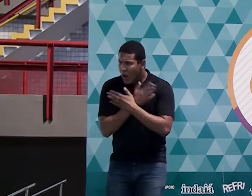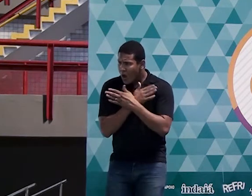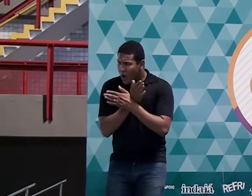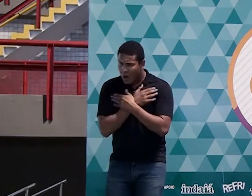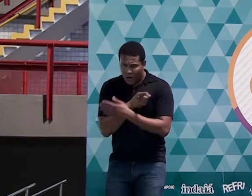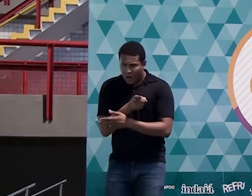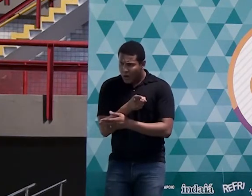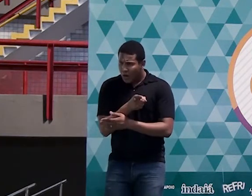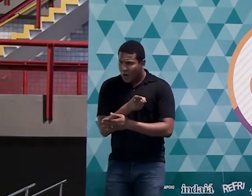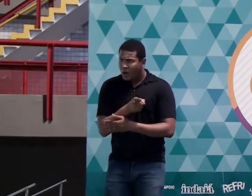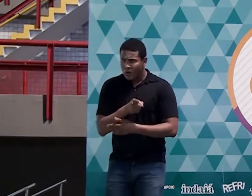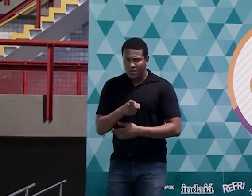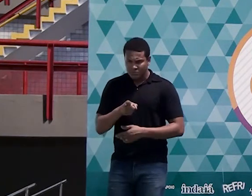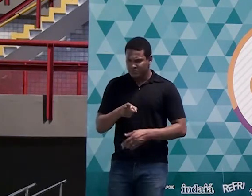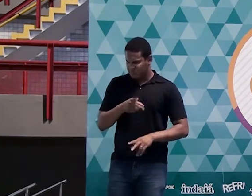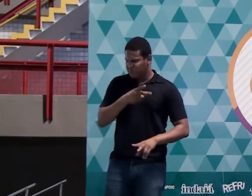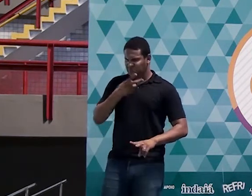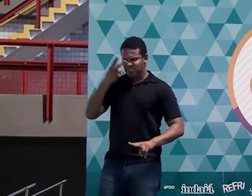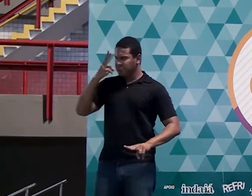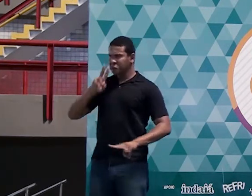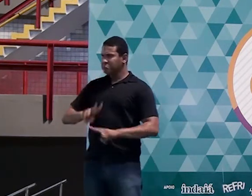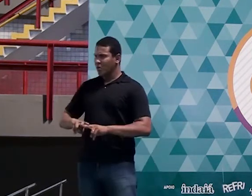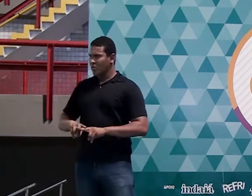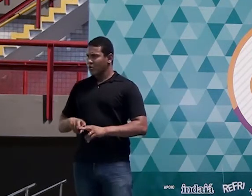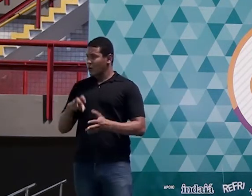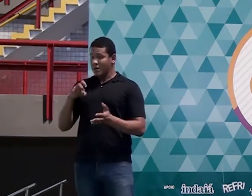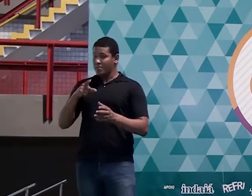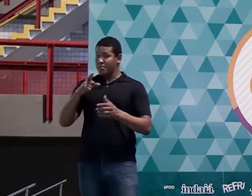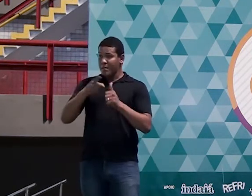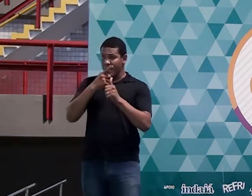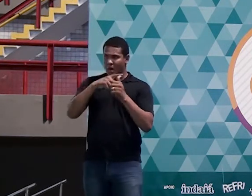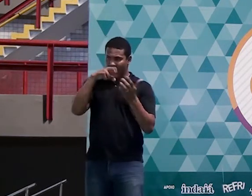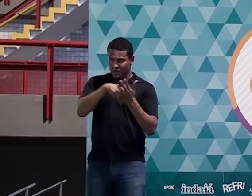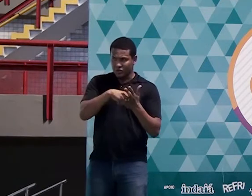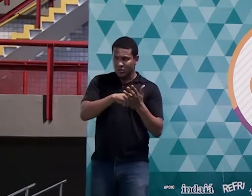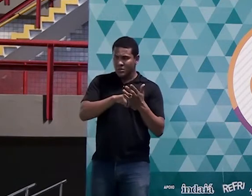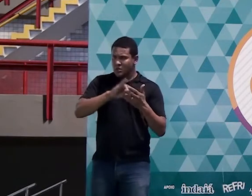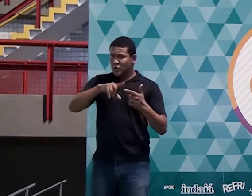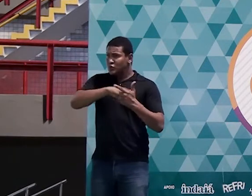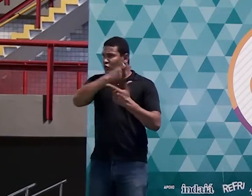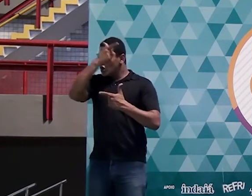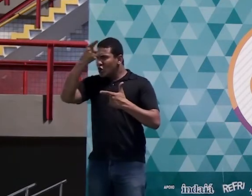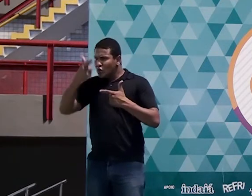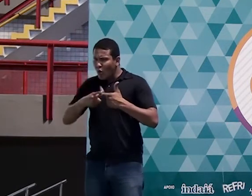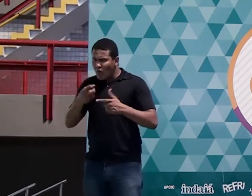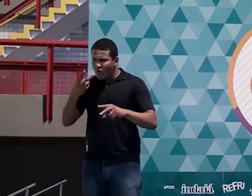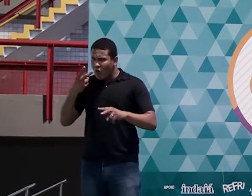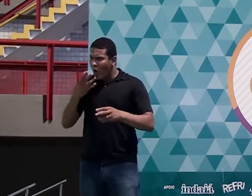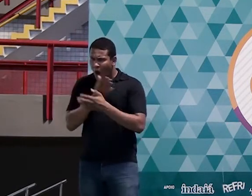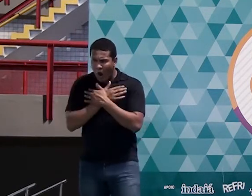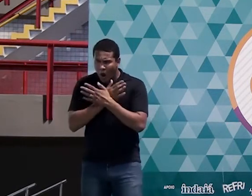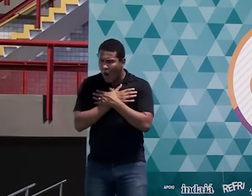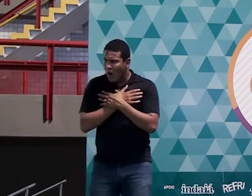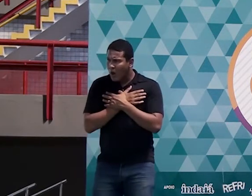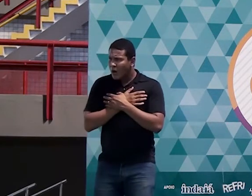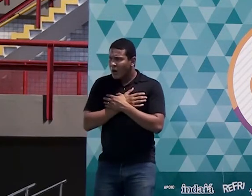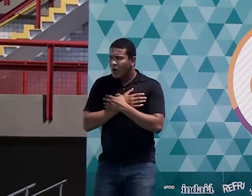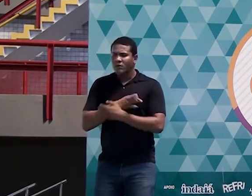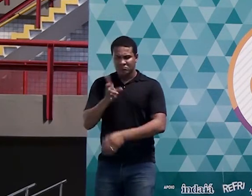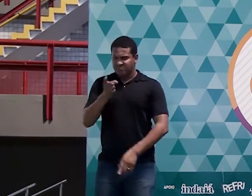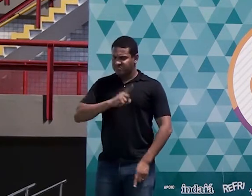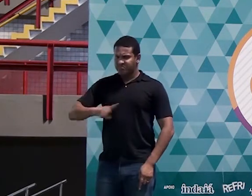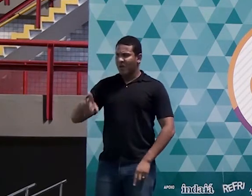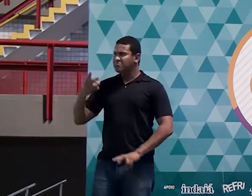fosse pegue de novo, sem estar trabalhando, eu podia matá-la em praça pública. Então é lógico